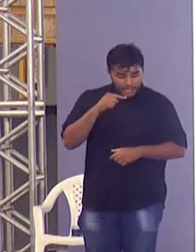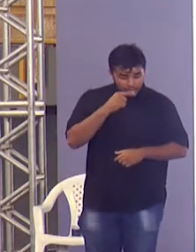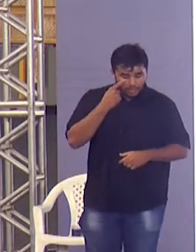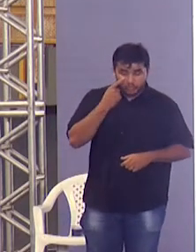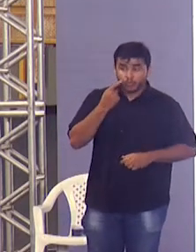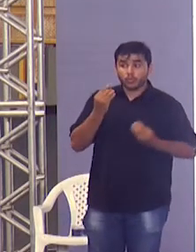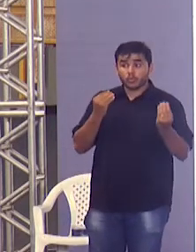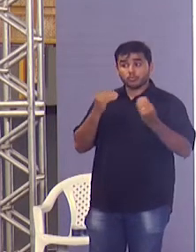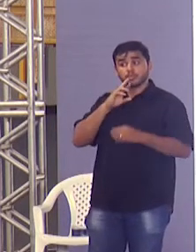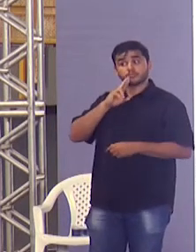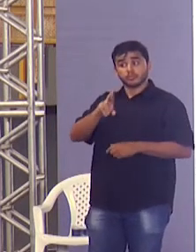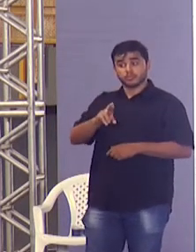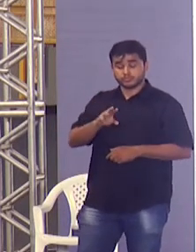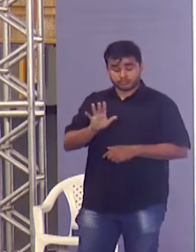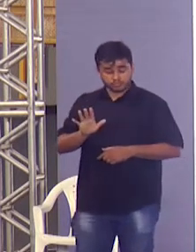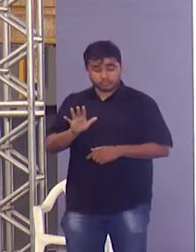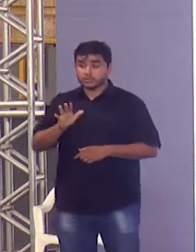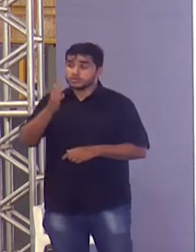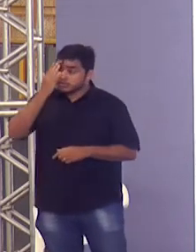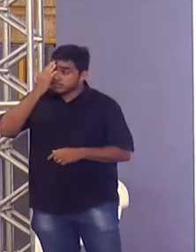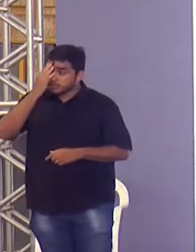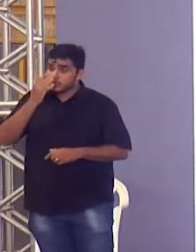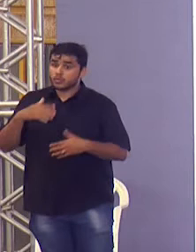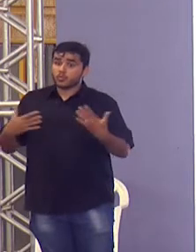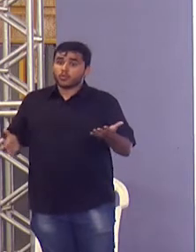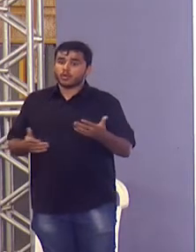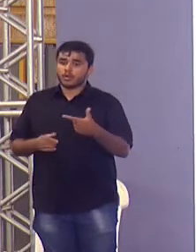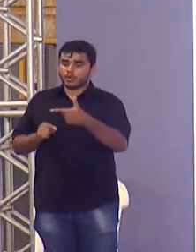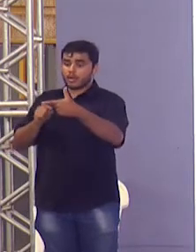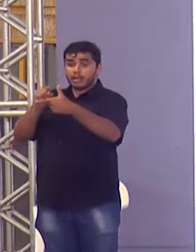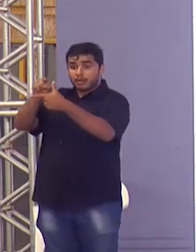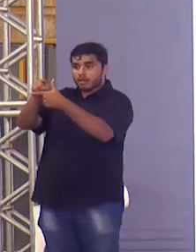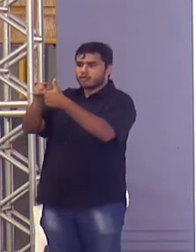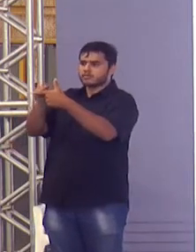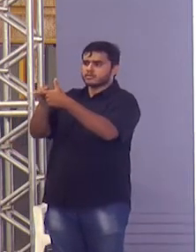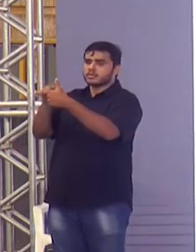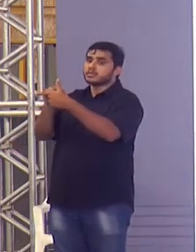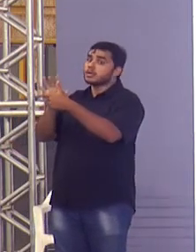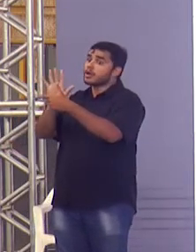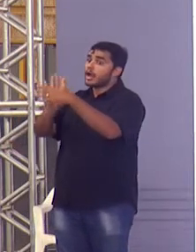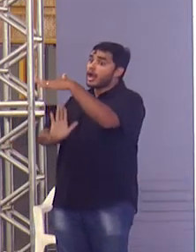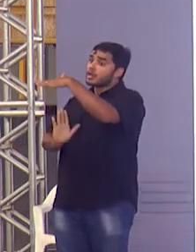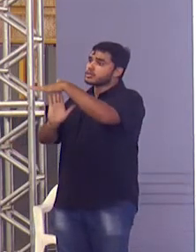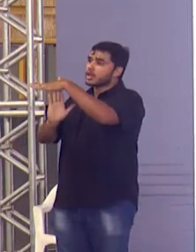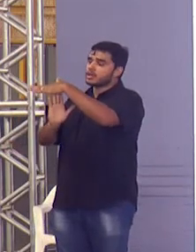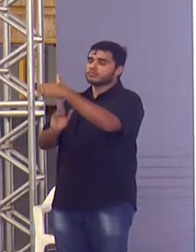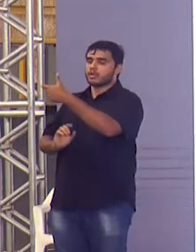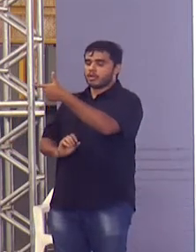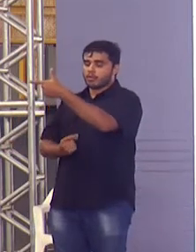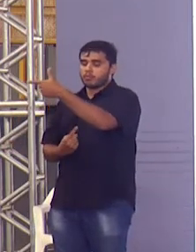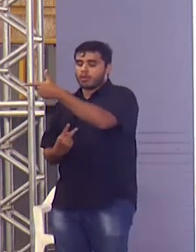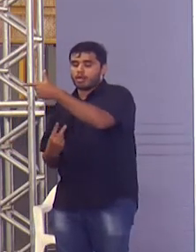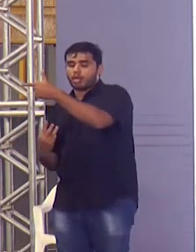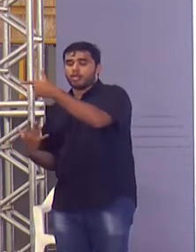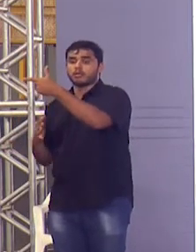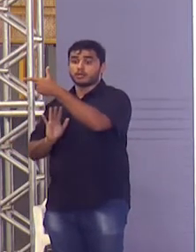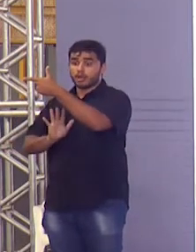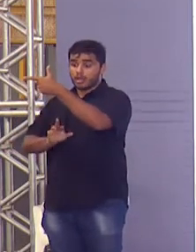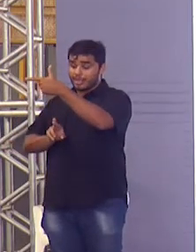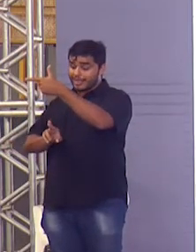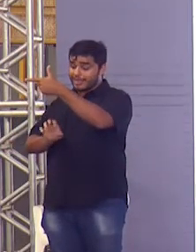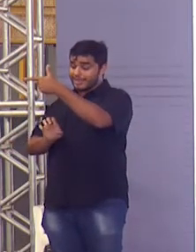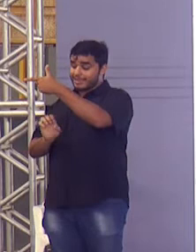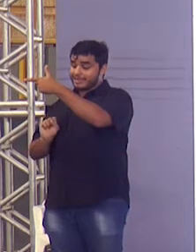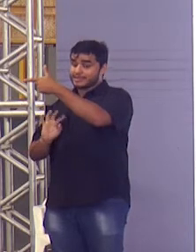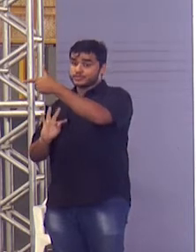agora. Primeiro é você saber o que é maior resto possível. O maior resto possível, ele tem que